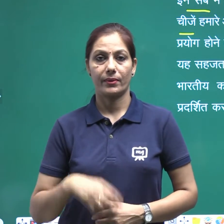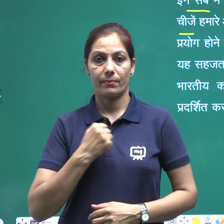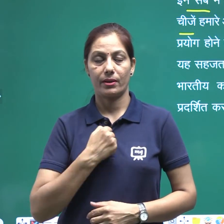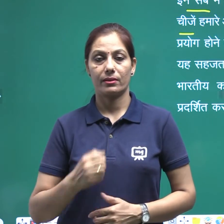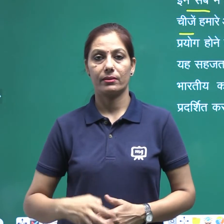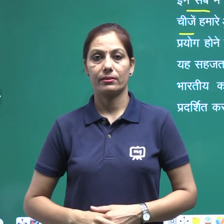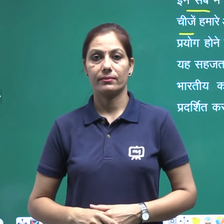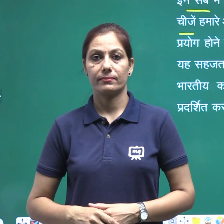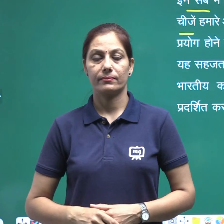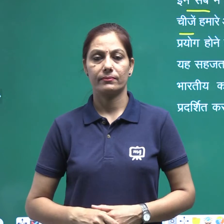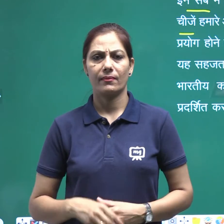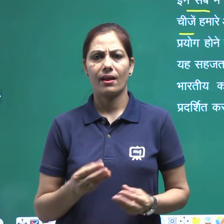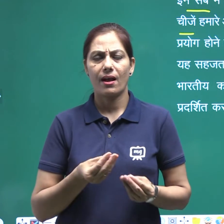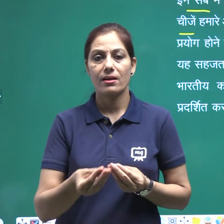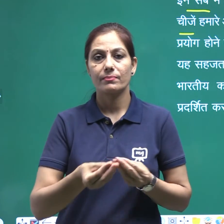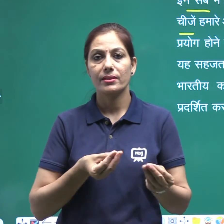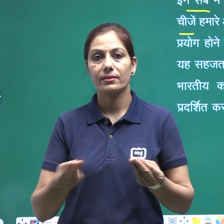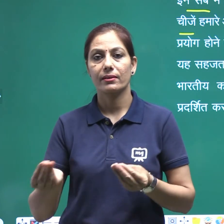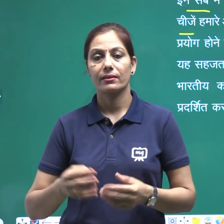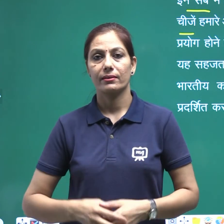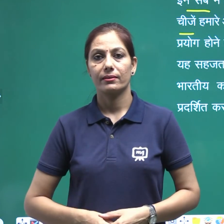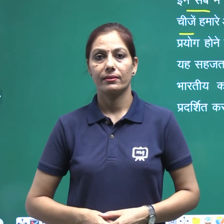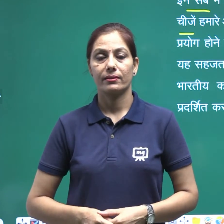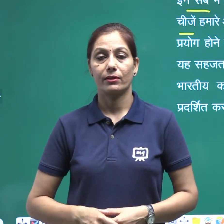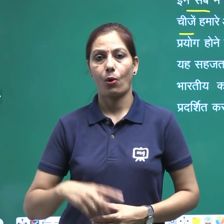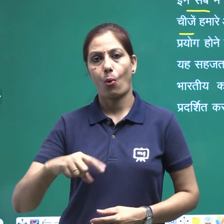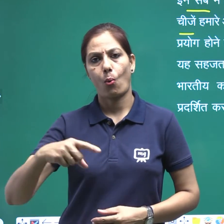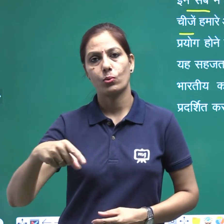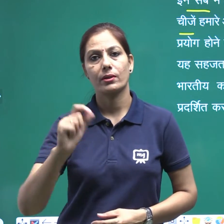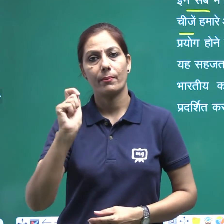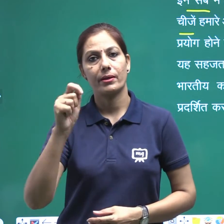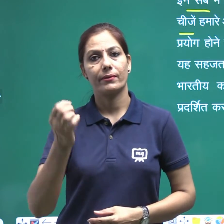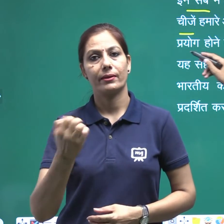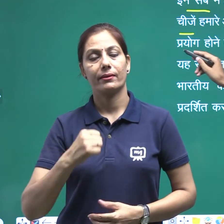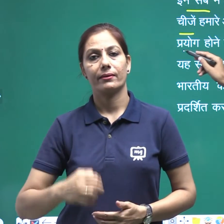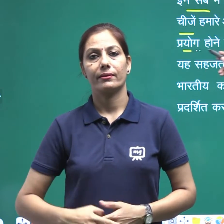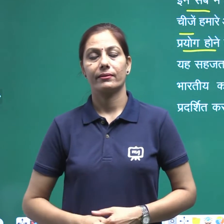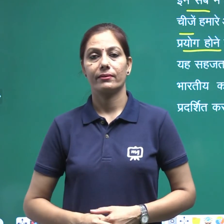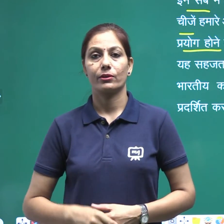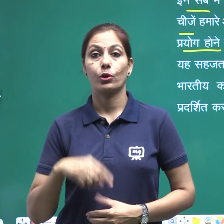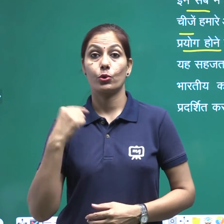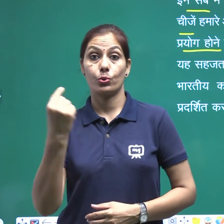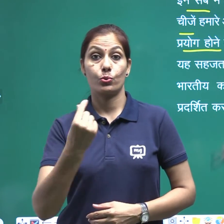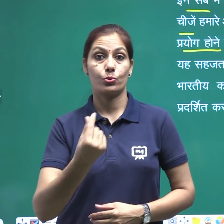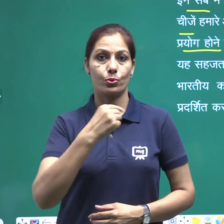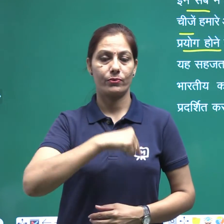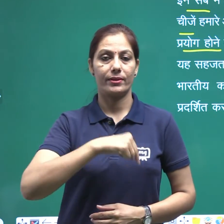हमारे आसपास के रोजमर्रा में प्रयोग होने वाली